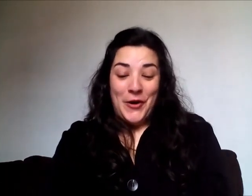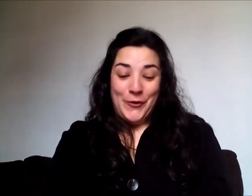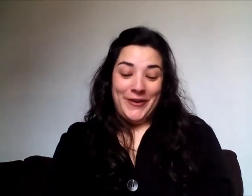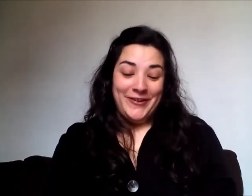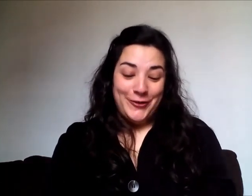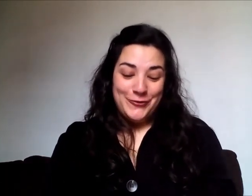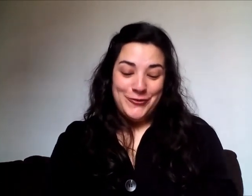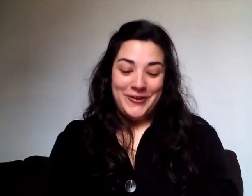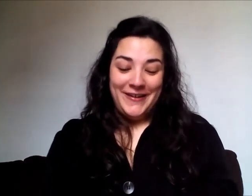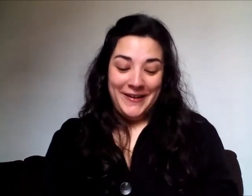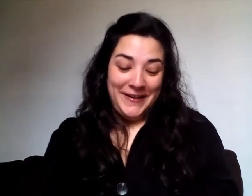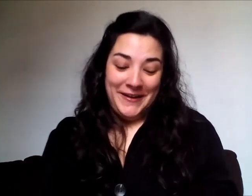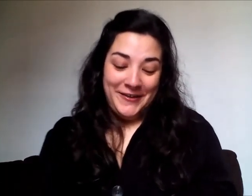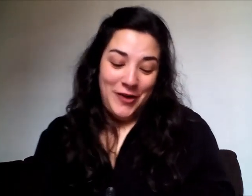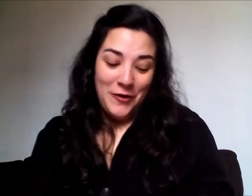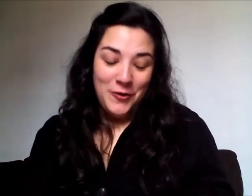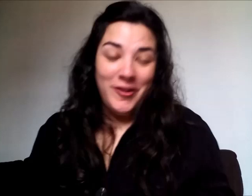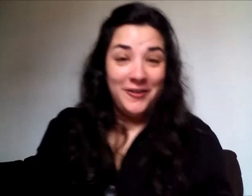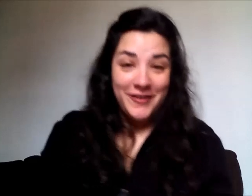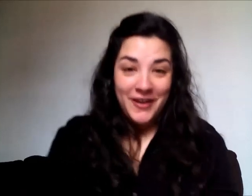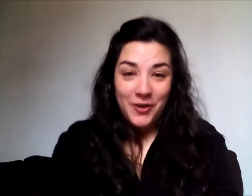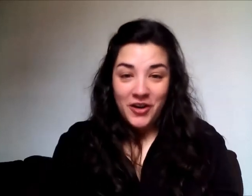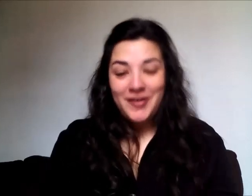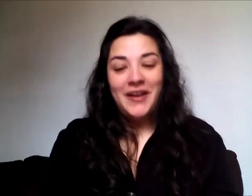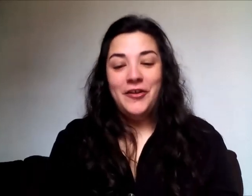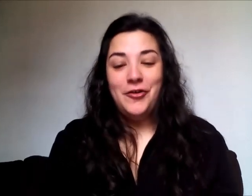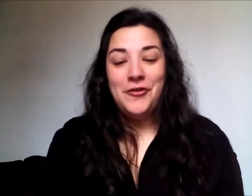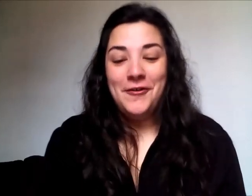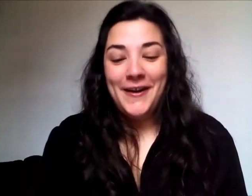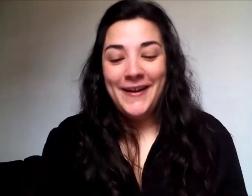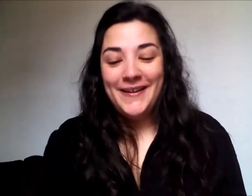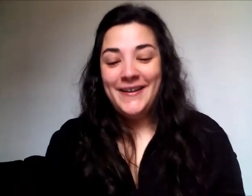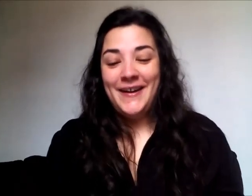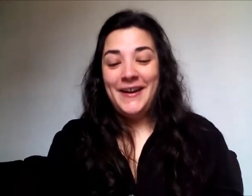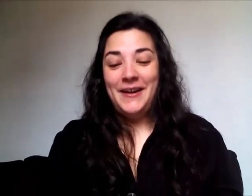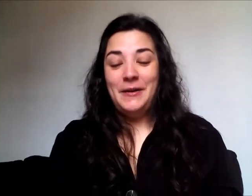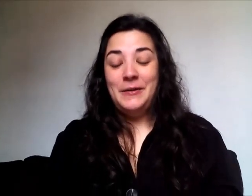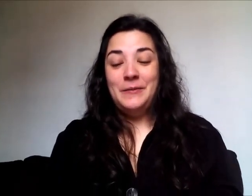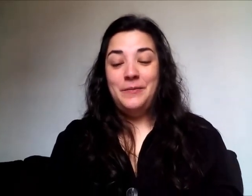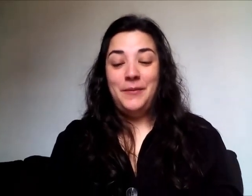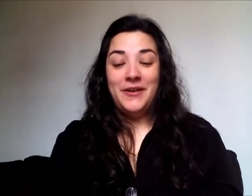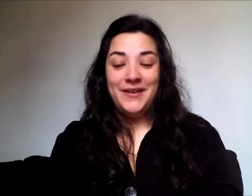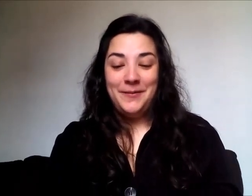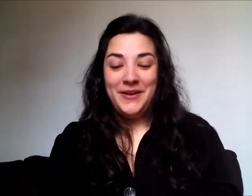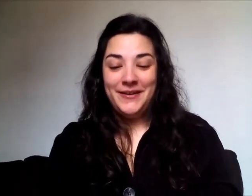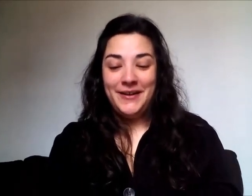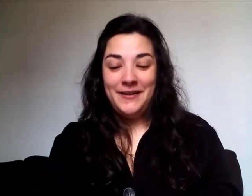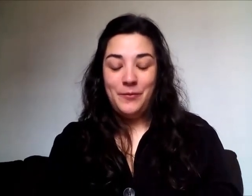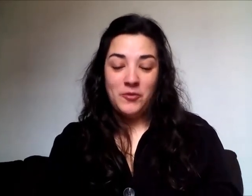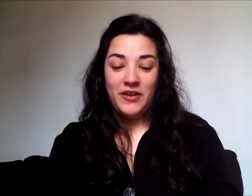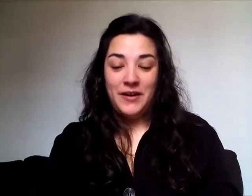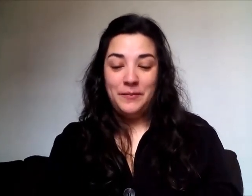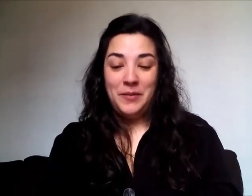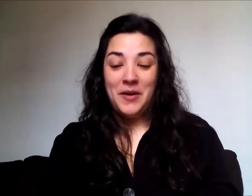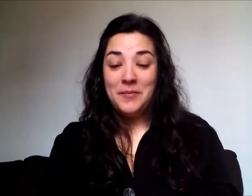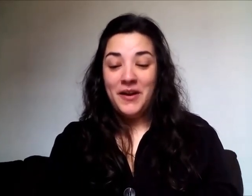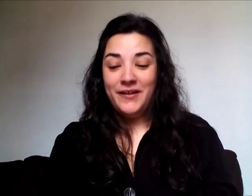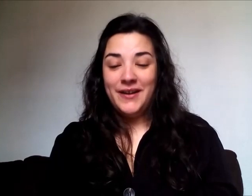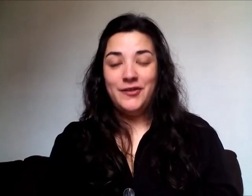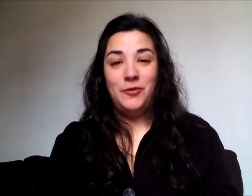Bueno, estos son algunos de los signos que nos salió en el primer trimestre, vamos, en el primer mes que